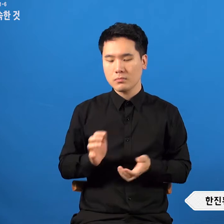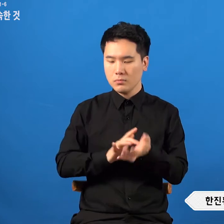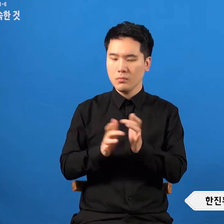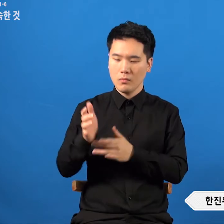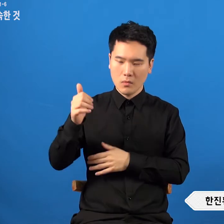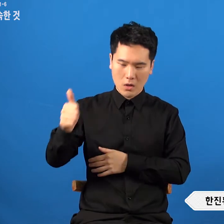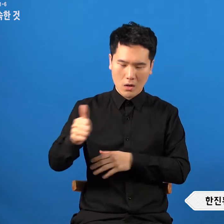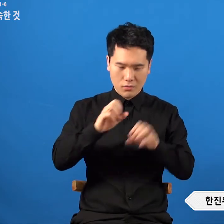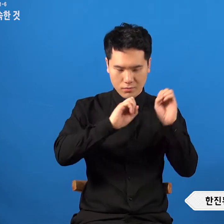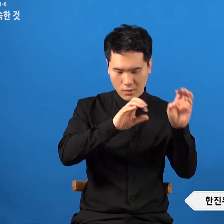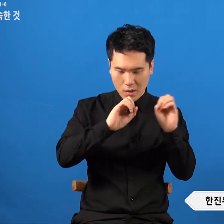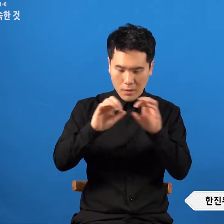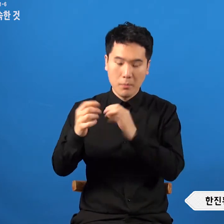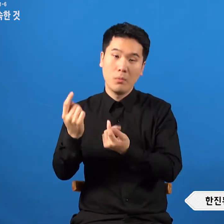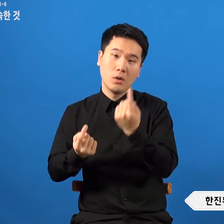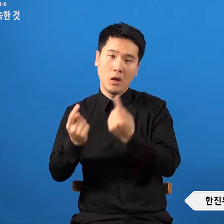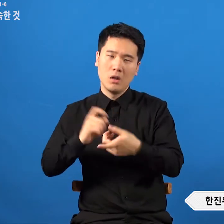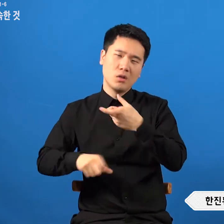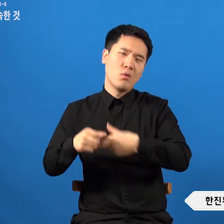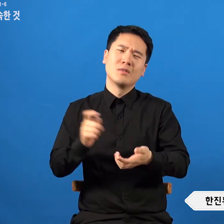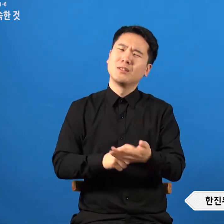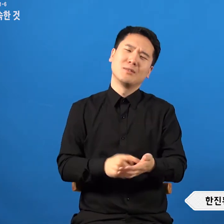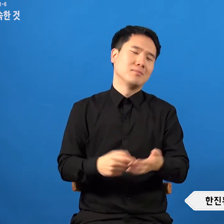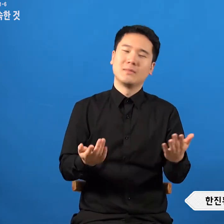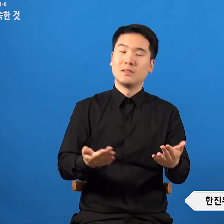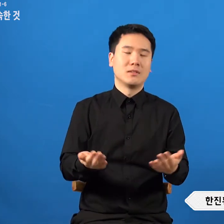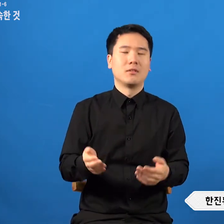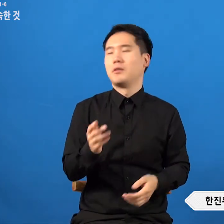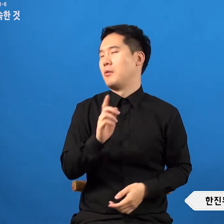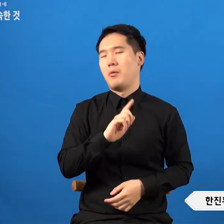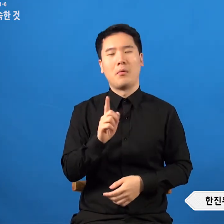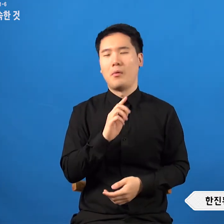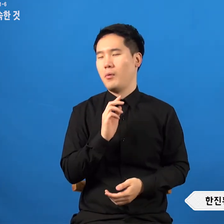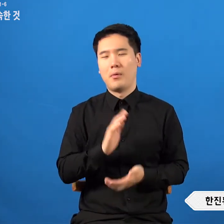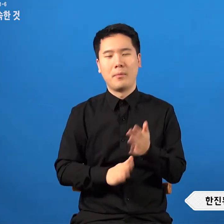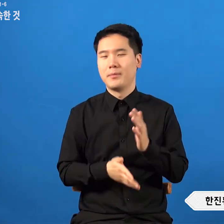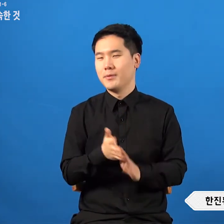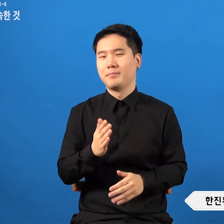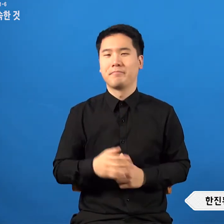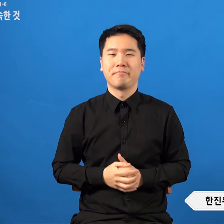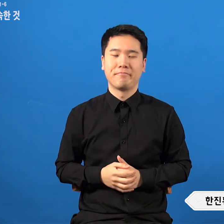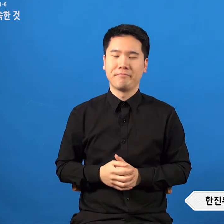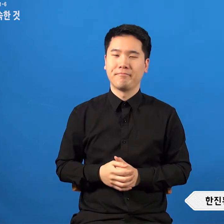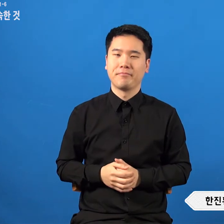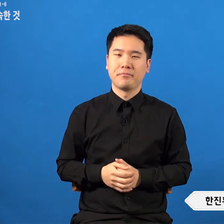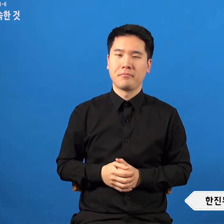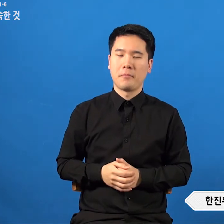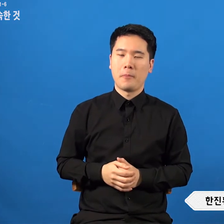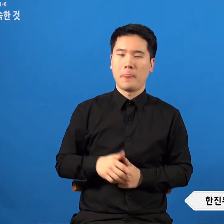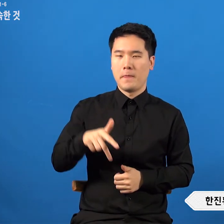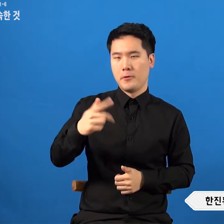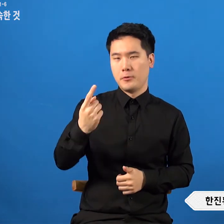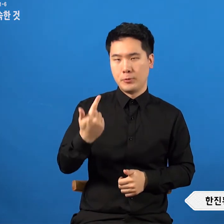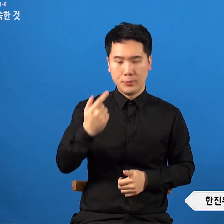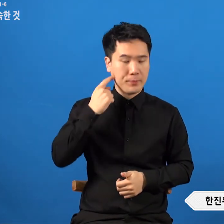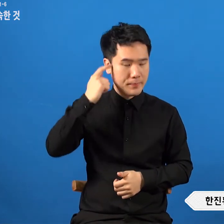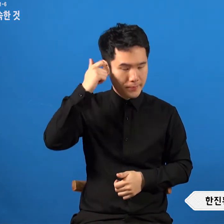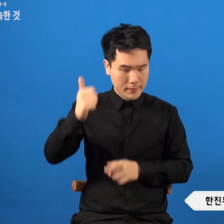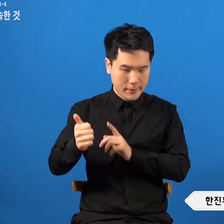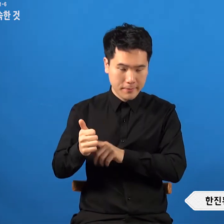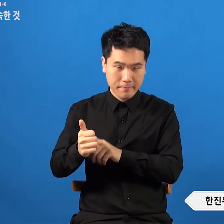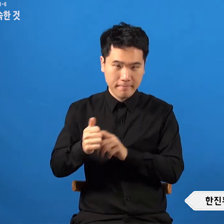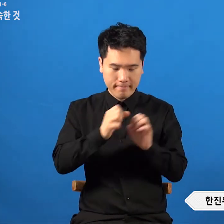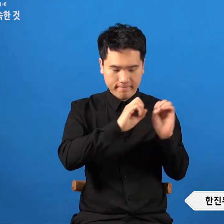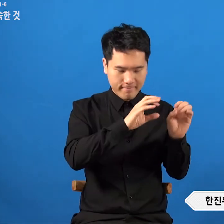그래서 예수 전하는 것보다 더 시급한 것은 없습니다. 존 스타트 목사님 전도에 관한